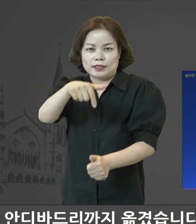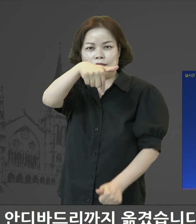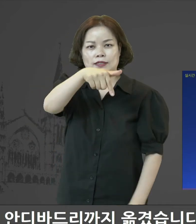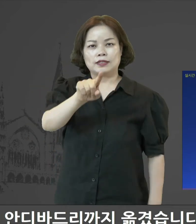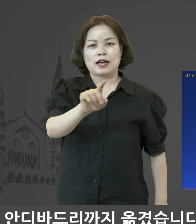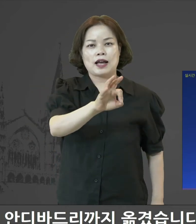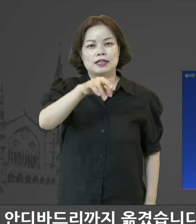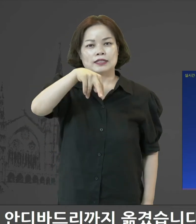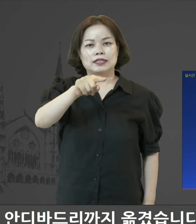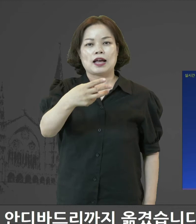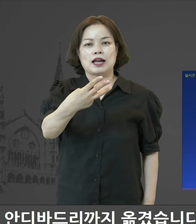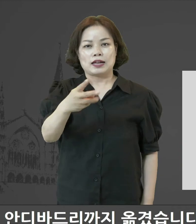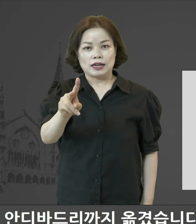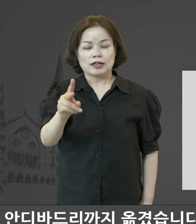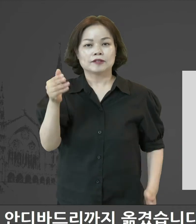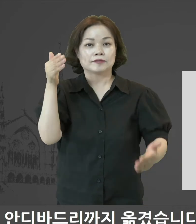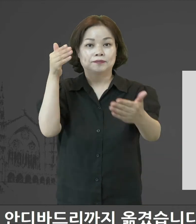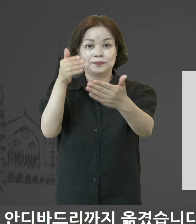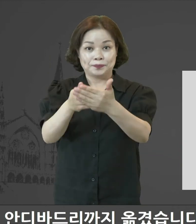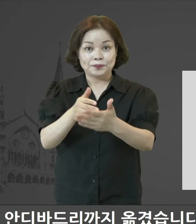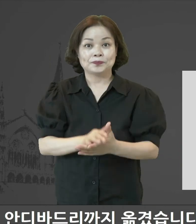지도 보여드리겠습니다.